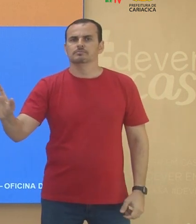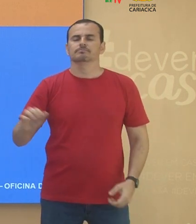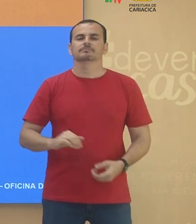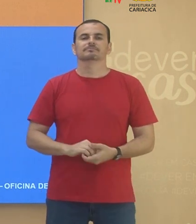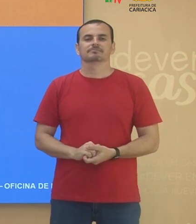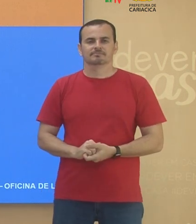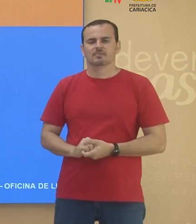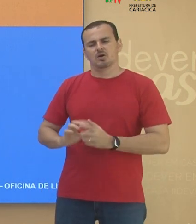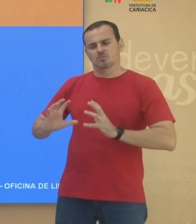Trator.